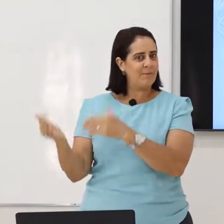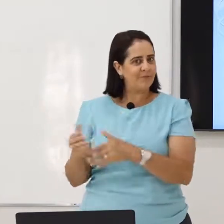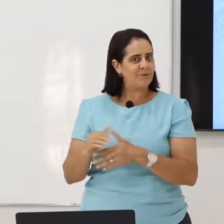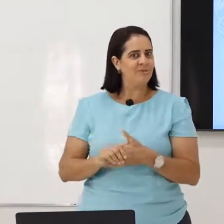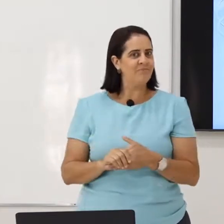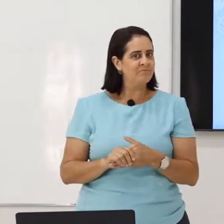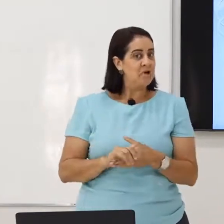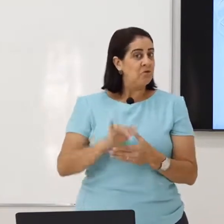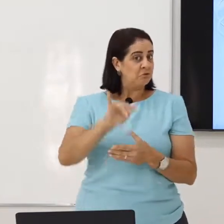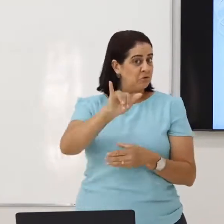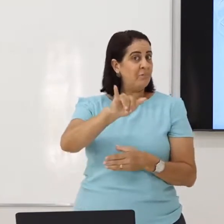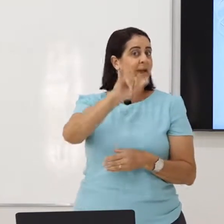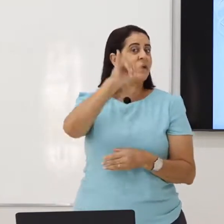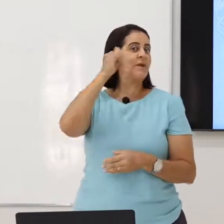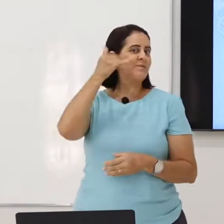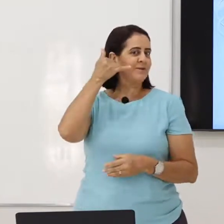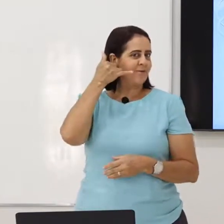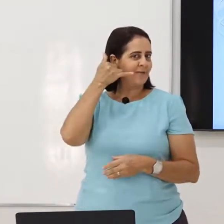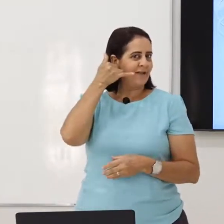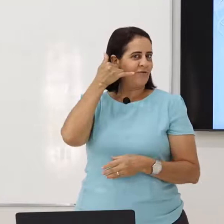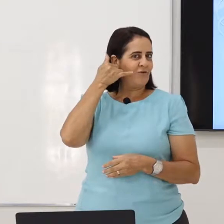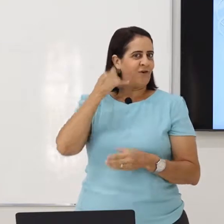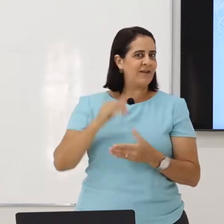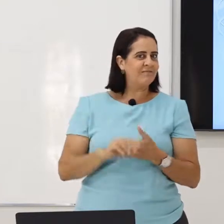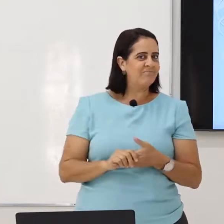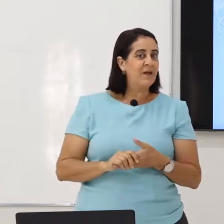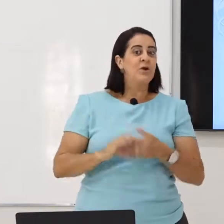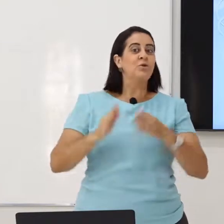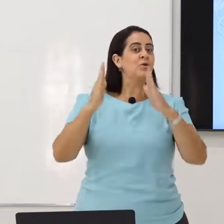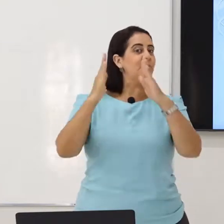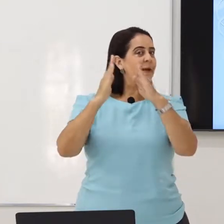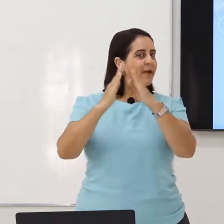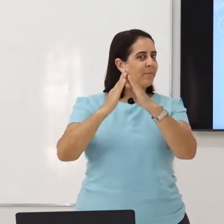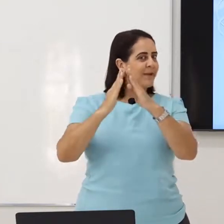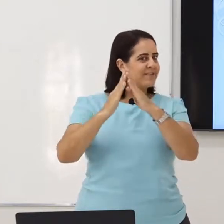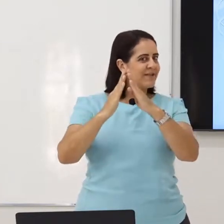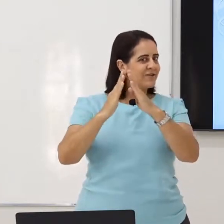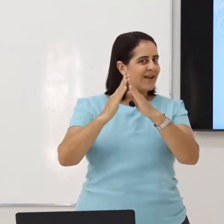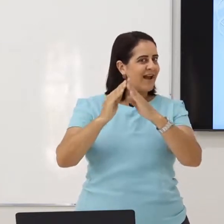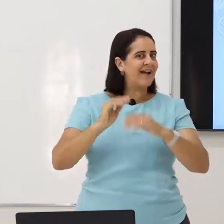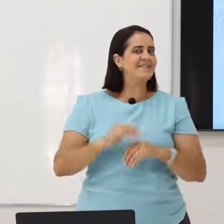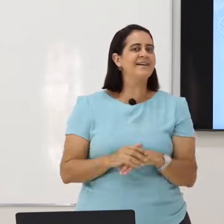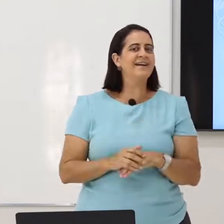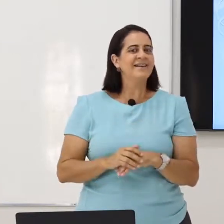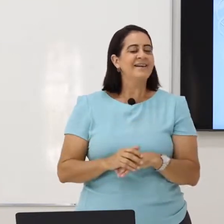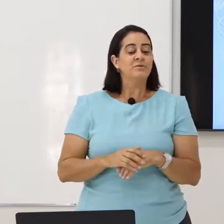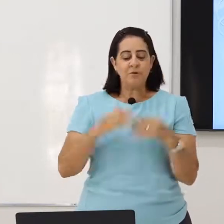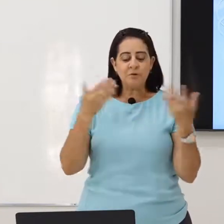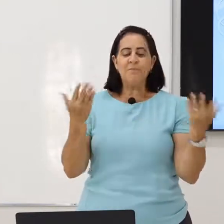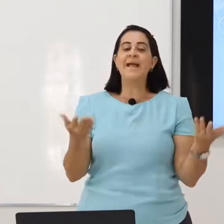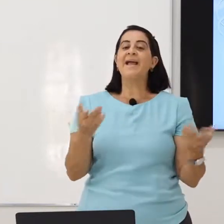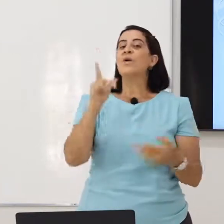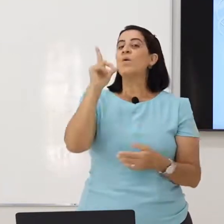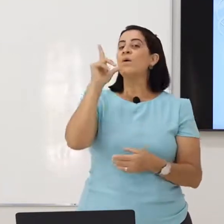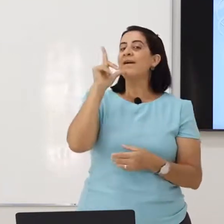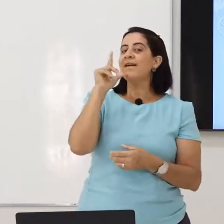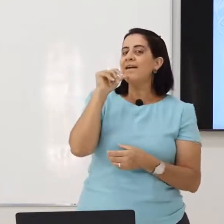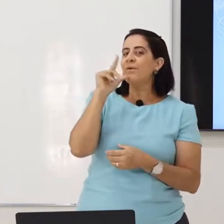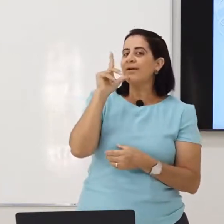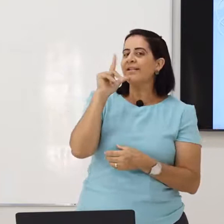alfabeto. Tudo bem o Y do telefone, tudo bem o Bzinho de casa, tudo bem o rio que tem